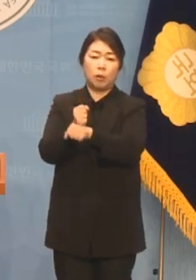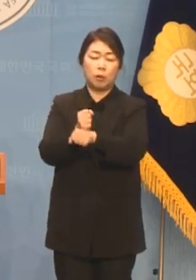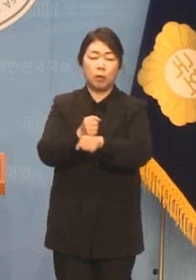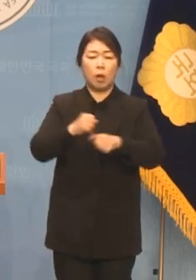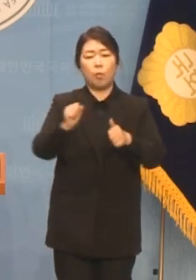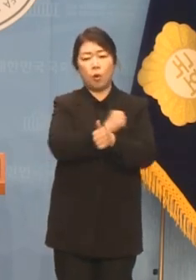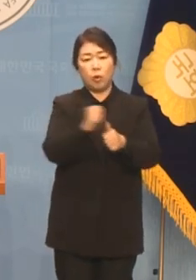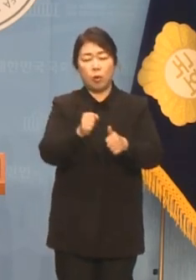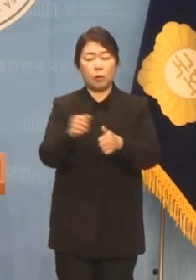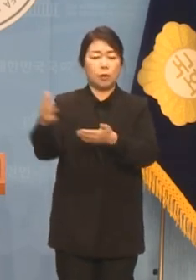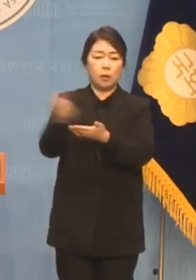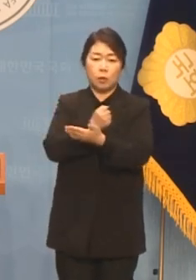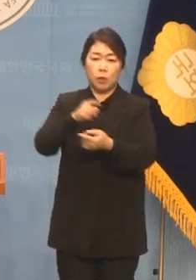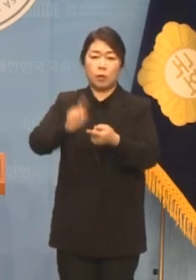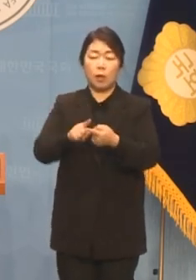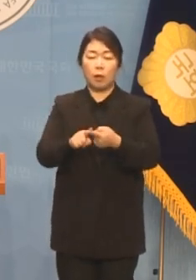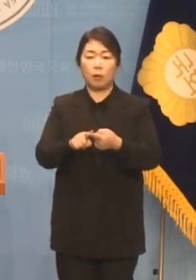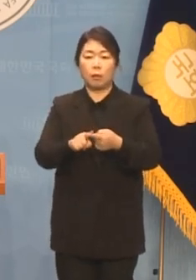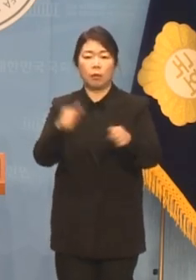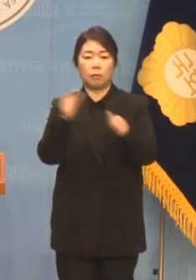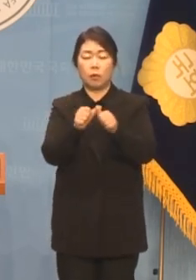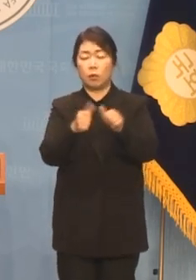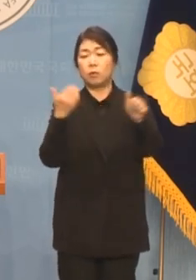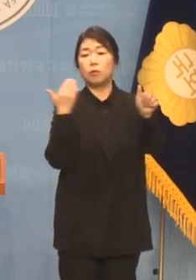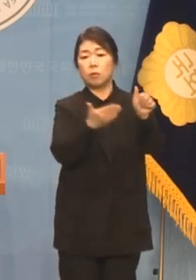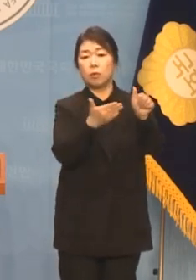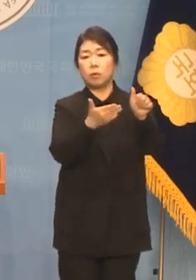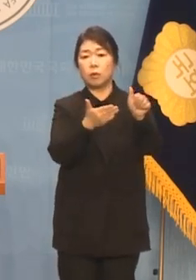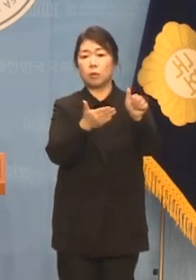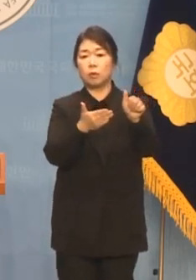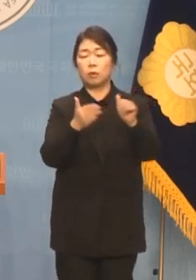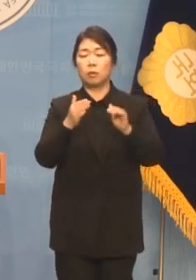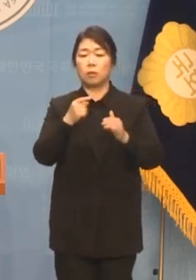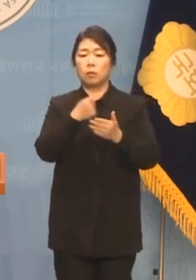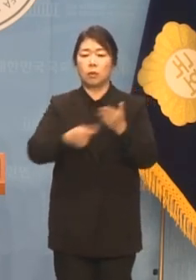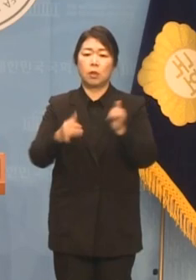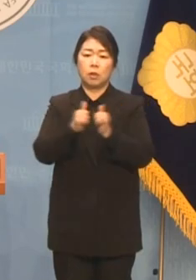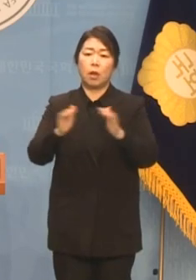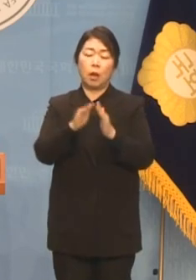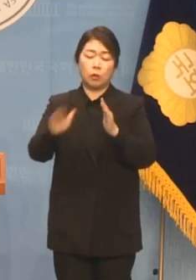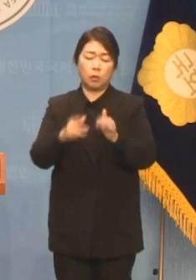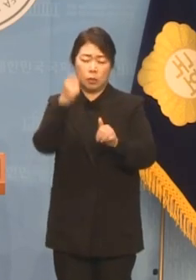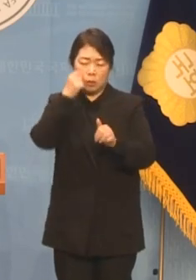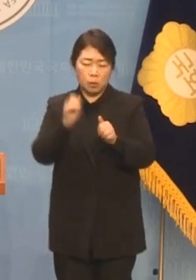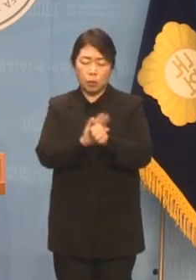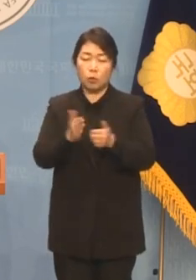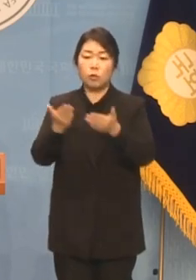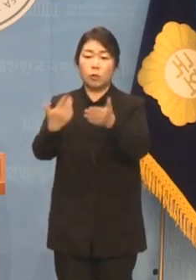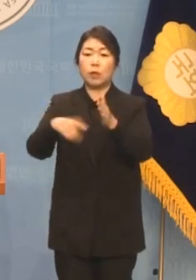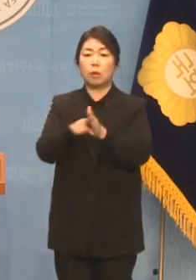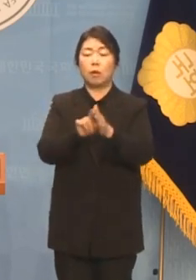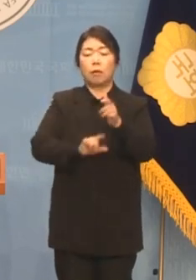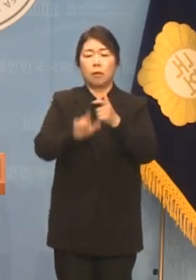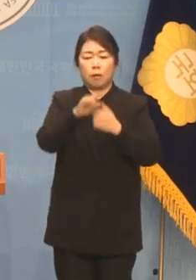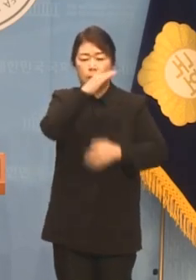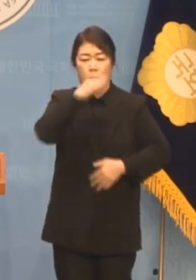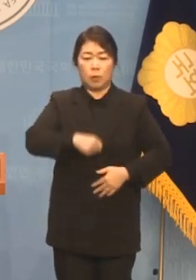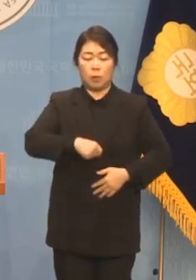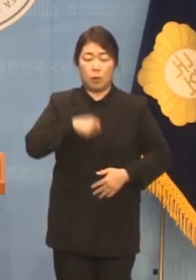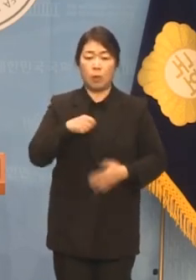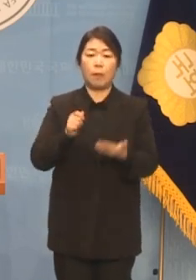폭력 착취에 대한 경종을 울리고 유가족의 슬픔을 위로하기 위해 더 정의로운